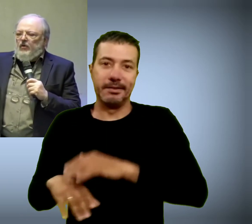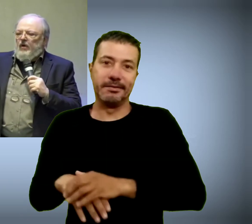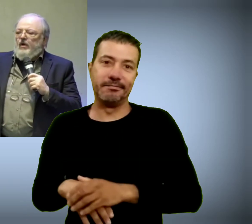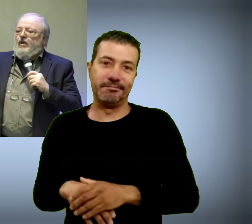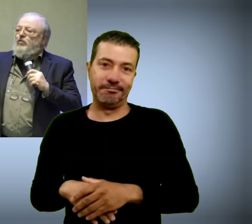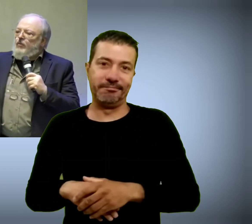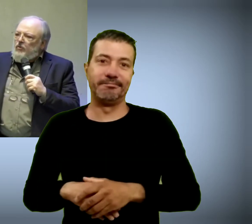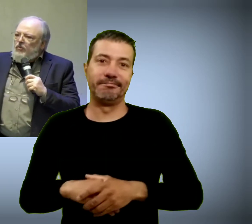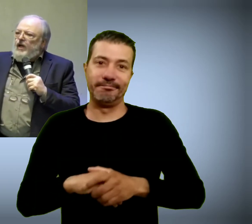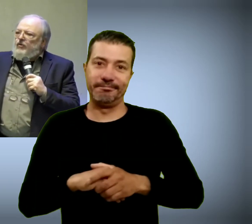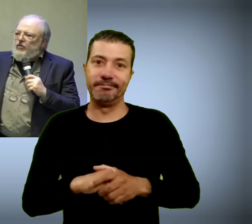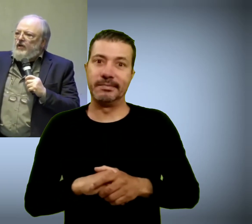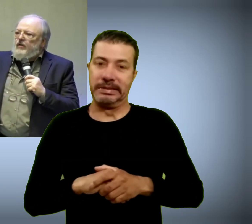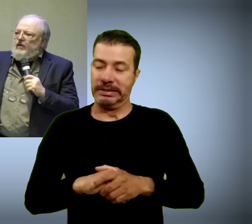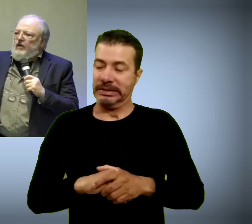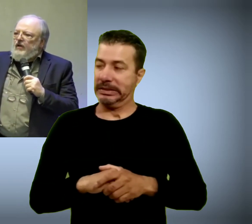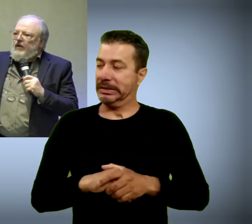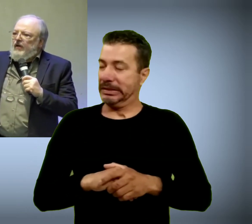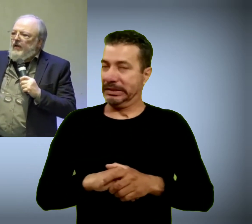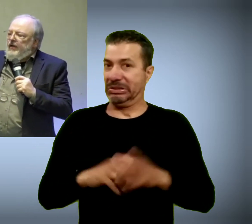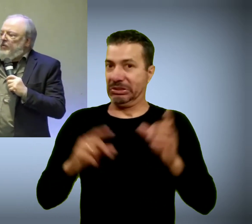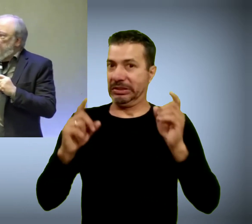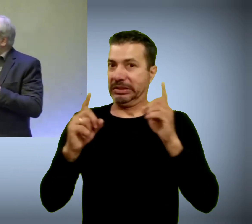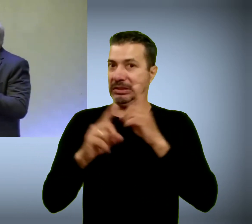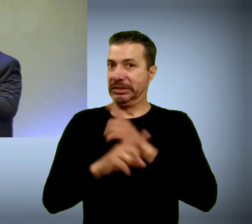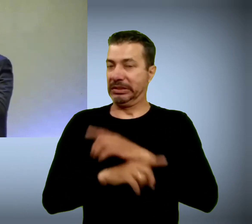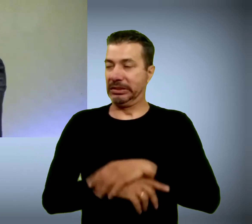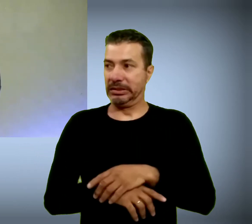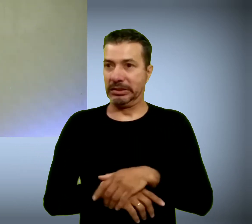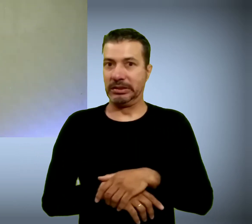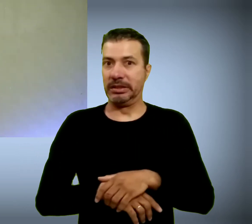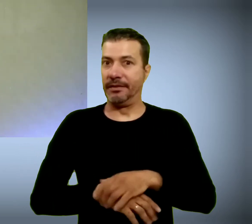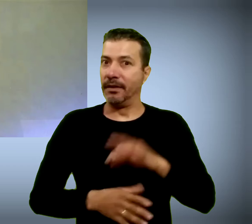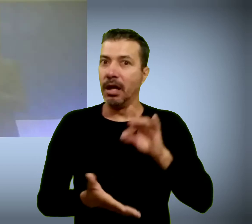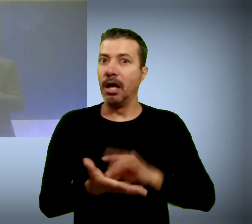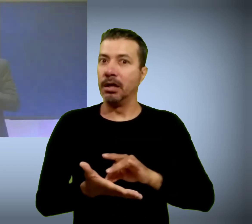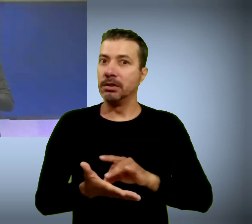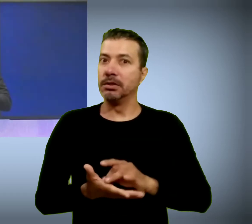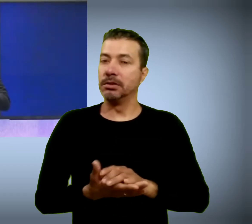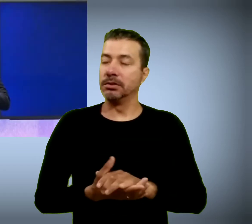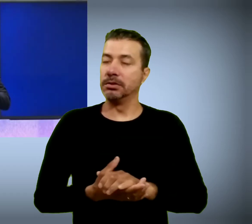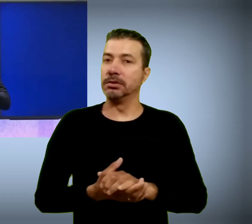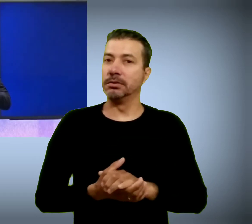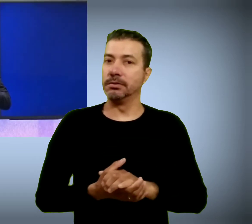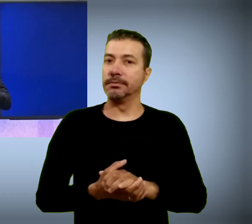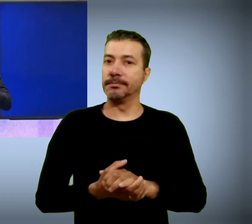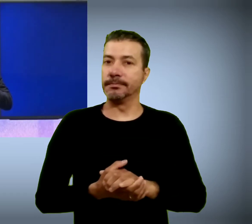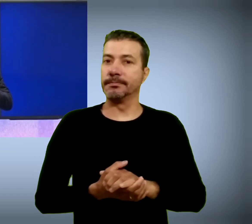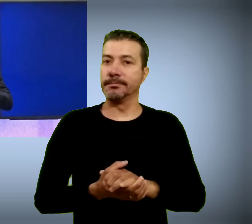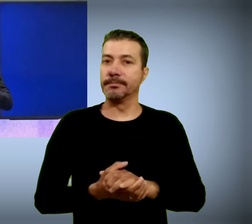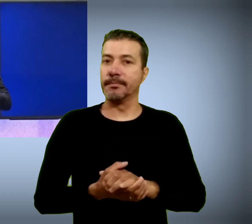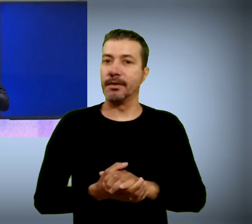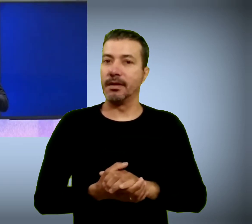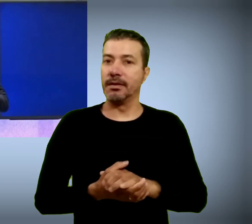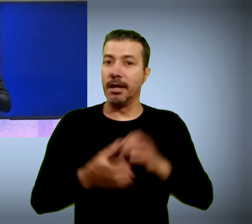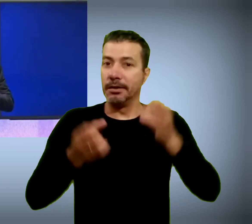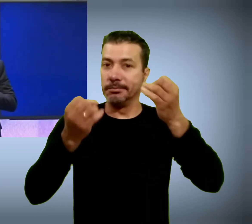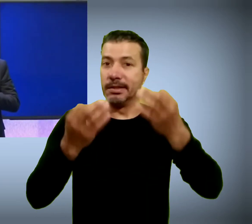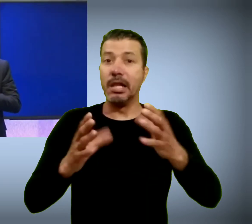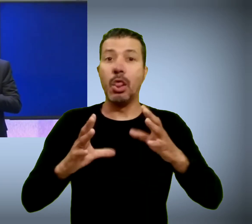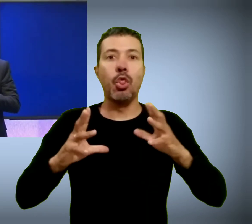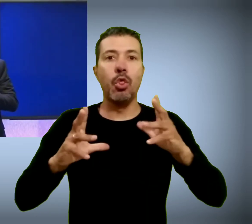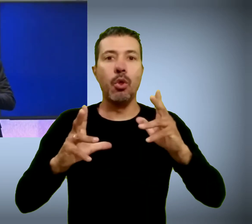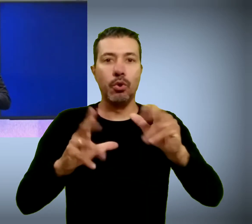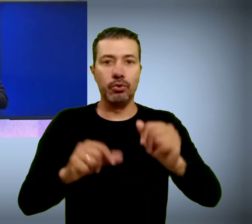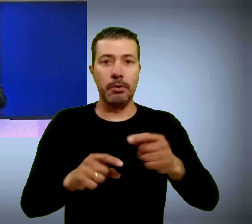em Deus. E isso é muito sério, viu, gente? Isso é muito sério. E está dando aqui todos esses desdobramentos,